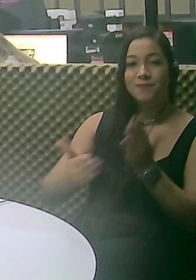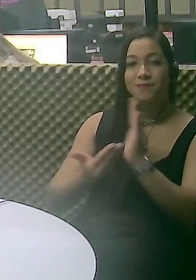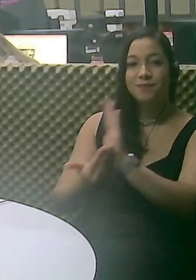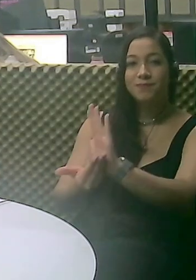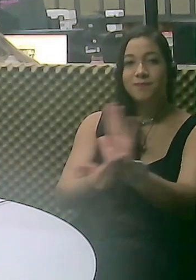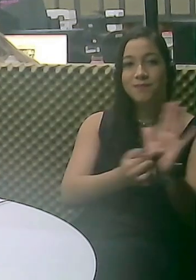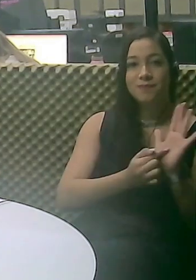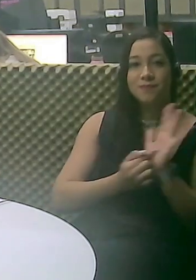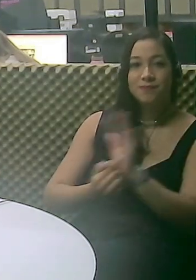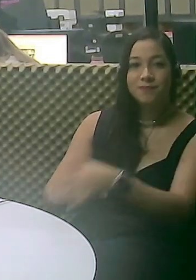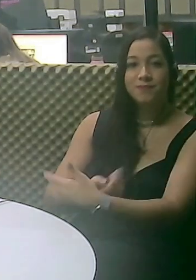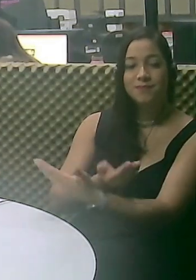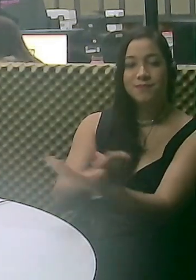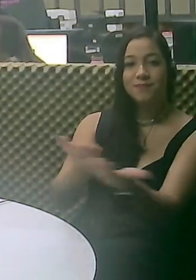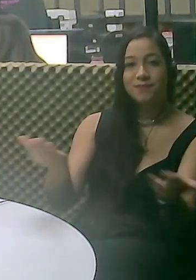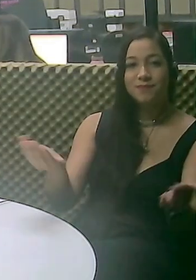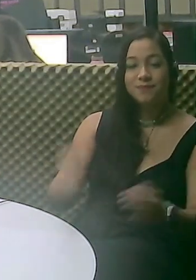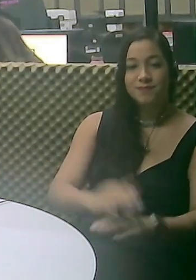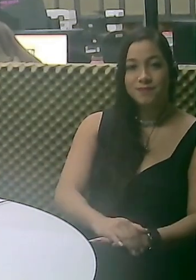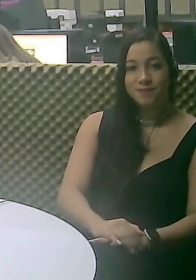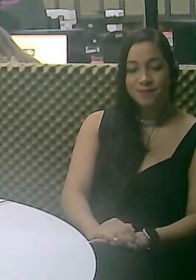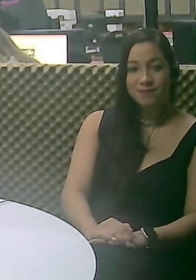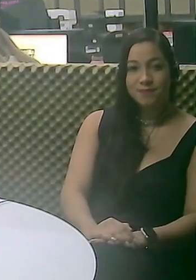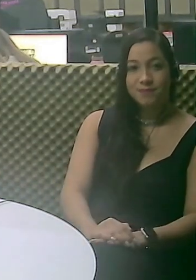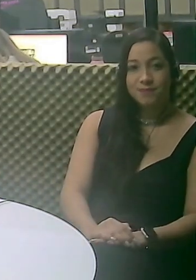Uberlândia no ar pra você.